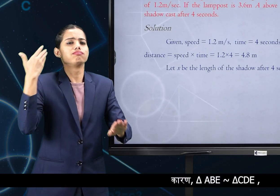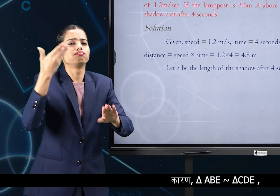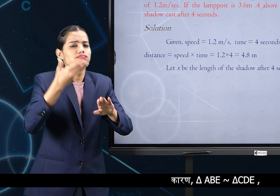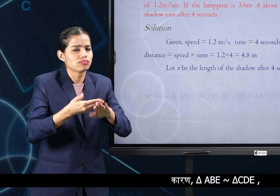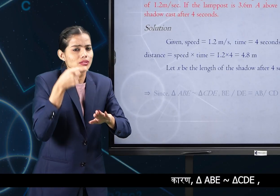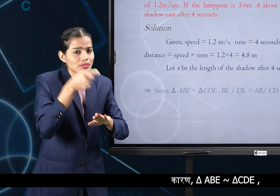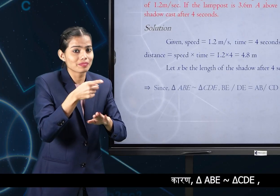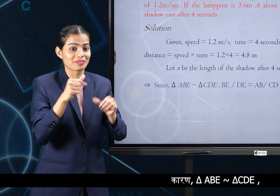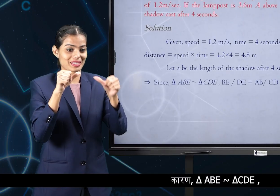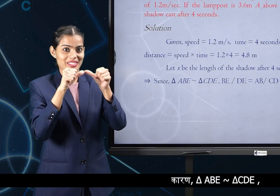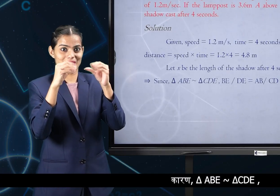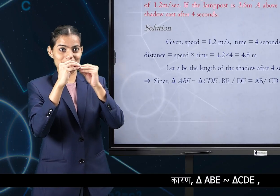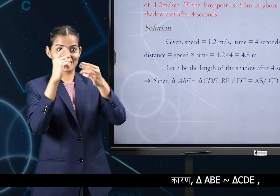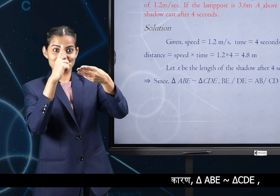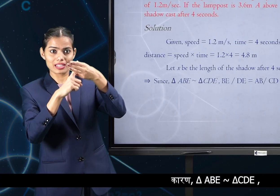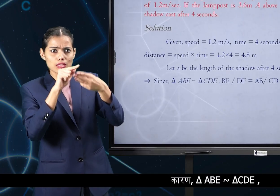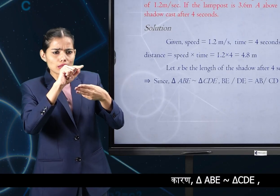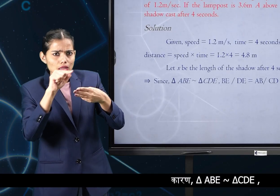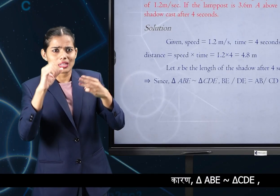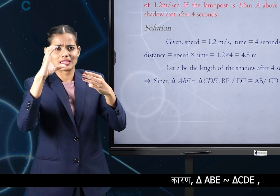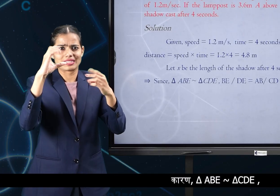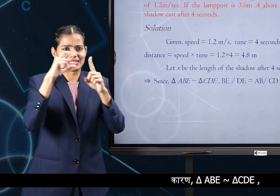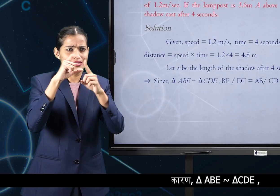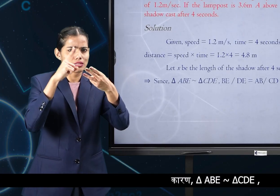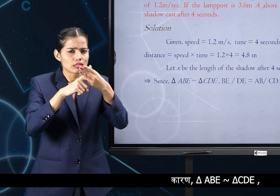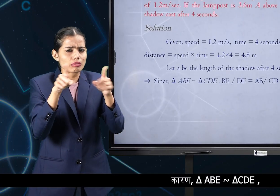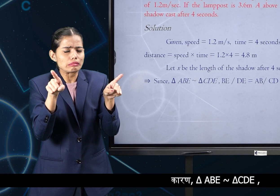कारण ट्रायंगल ABE कॉन्ग्रुएंट ट्रायंगल CDE